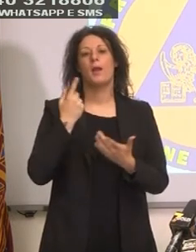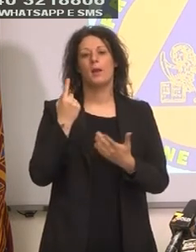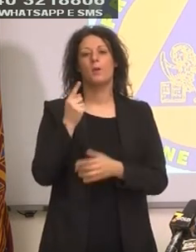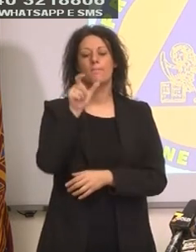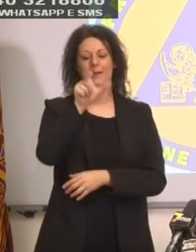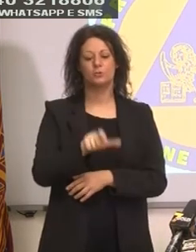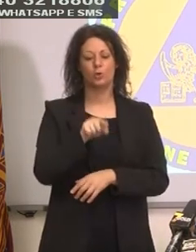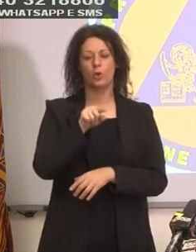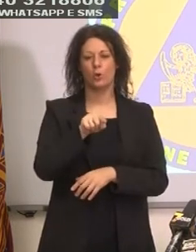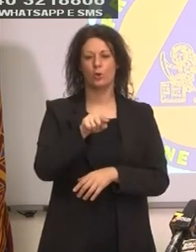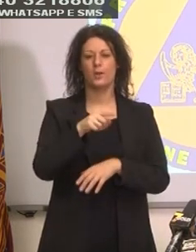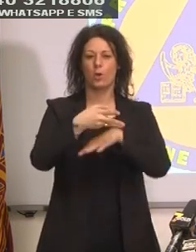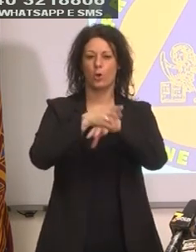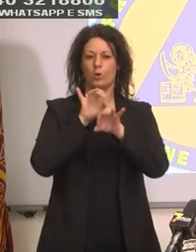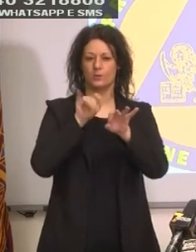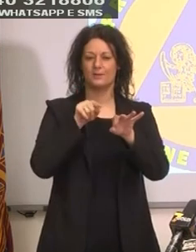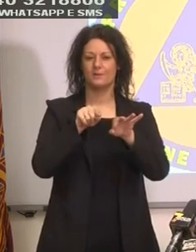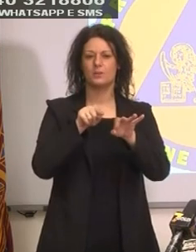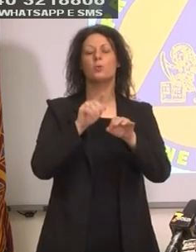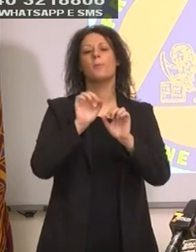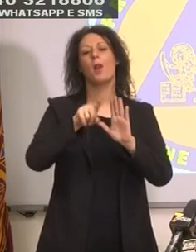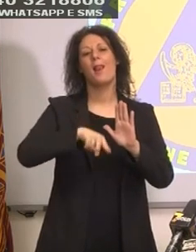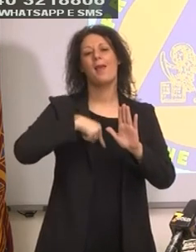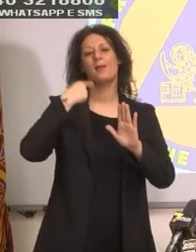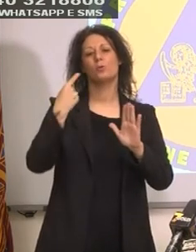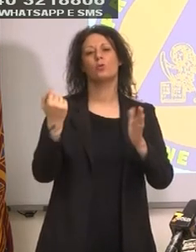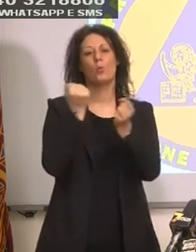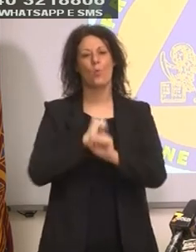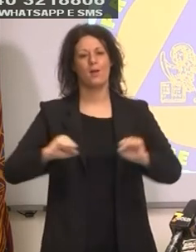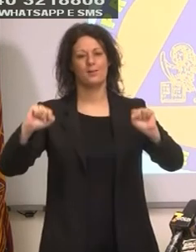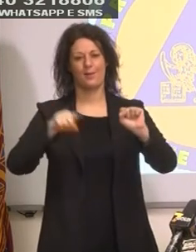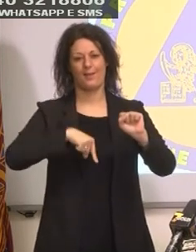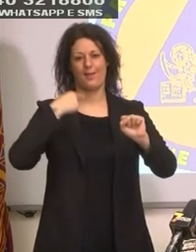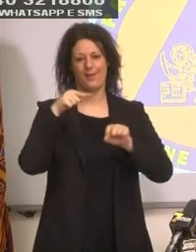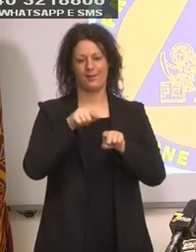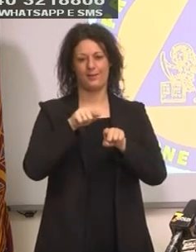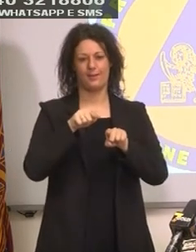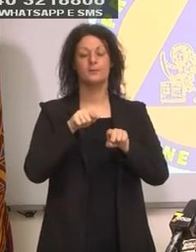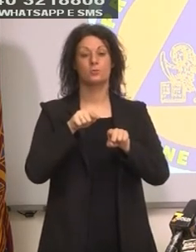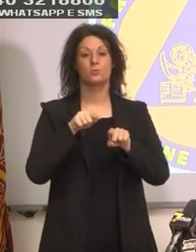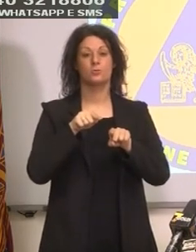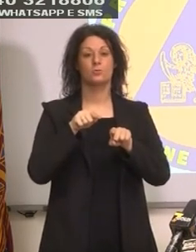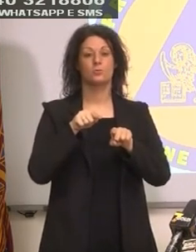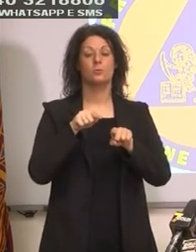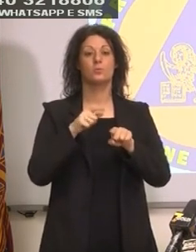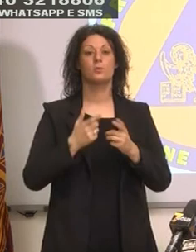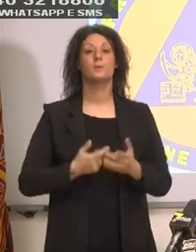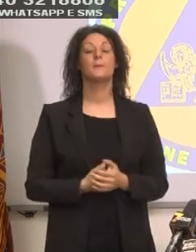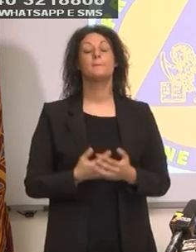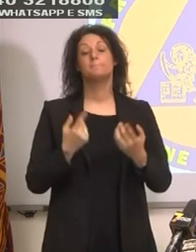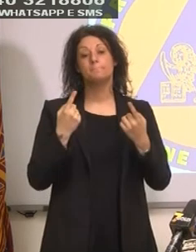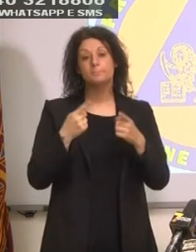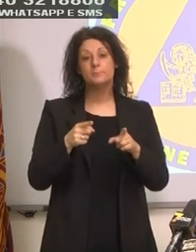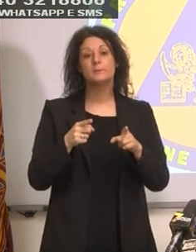positivi che si negativizzano non con la velocità di prima. Questo potrebbe ad esempio giustificare la tesi secondo